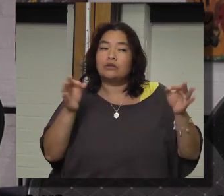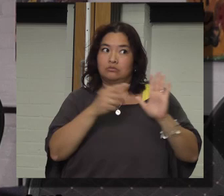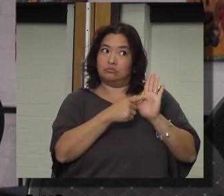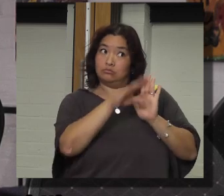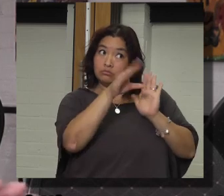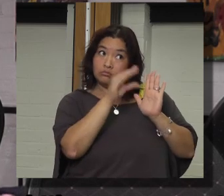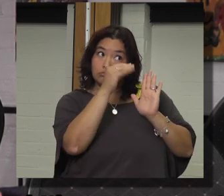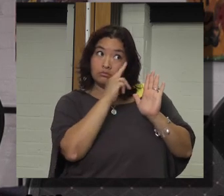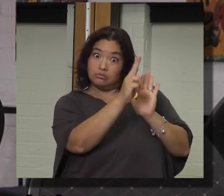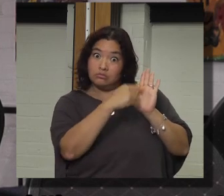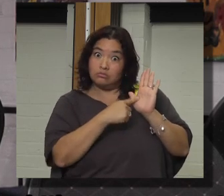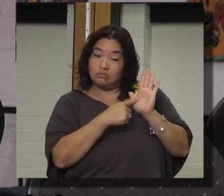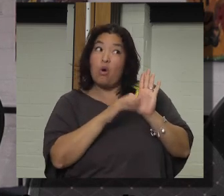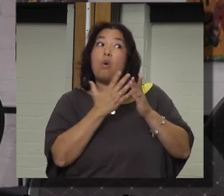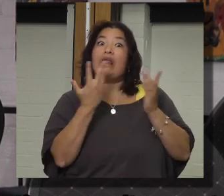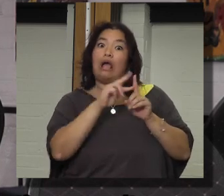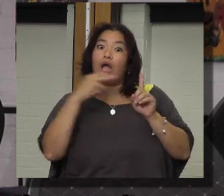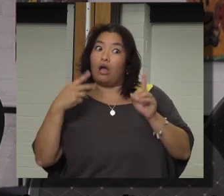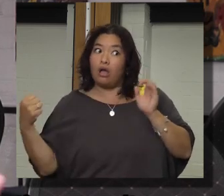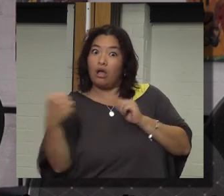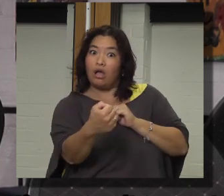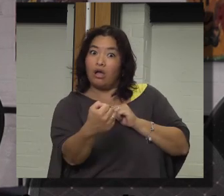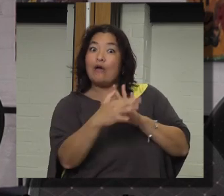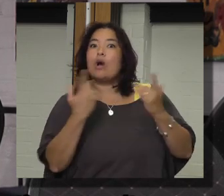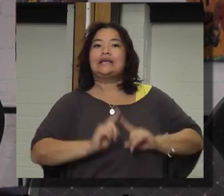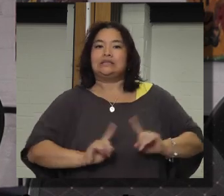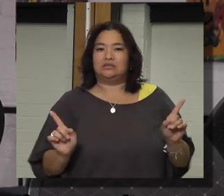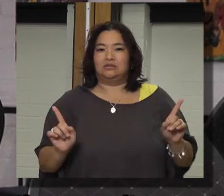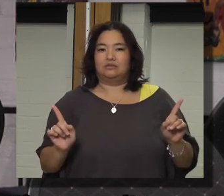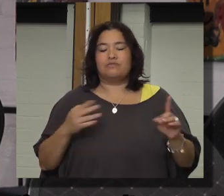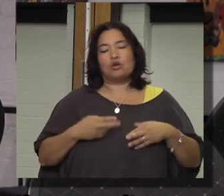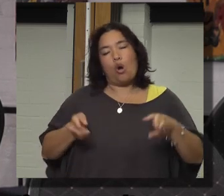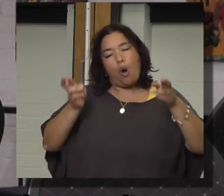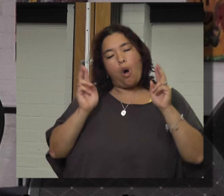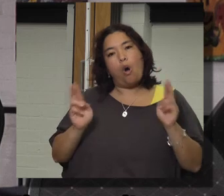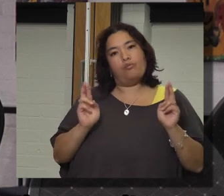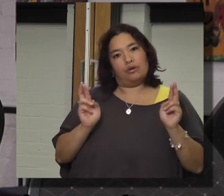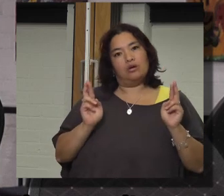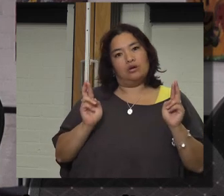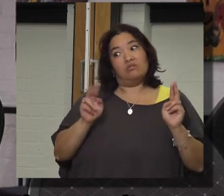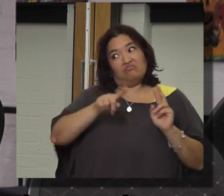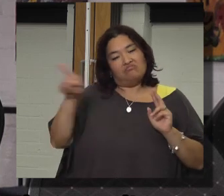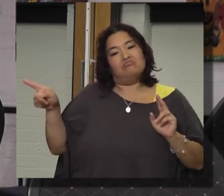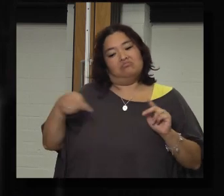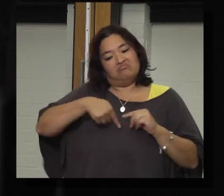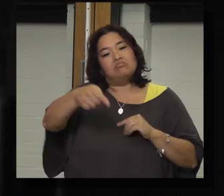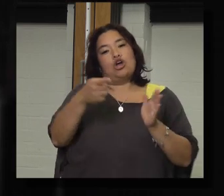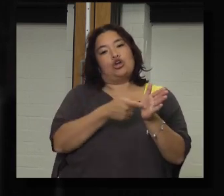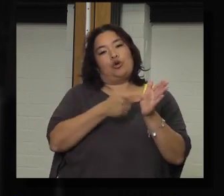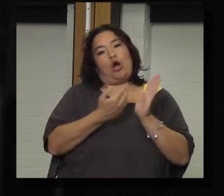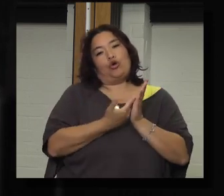inzetbaar en wanneer ook vooral niet. En ik hoop dat ze dat ook gaan gebruiken op die manier.